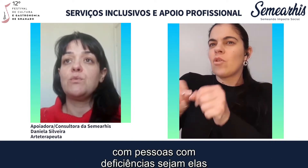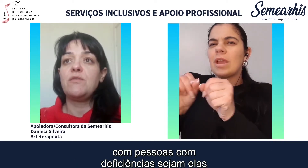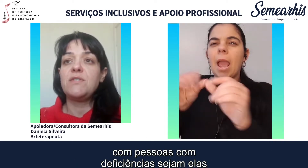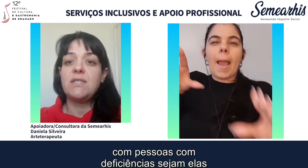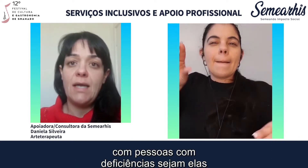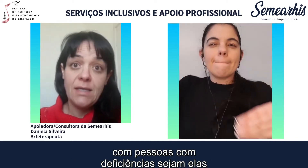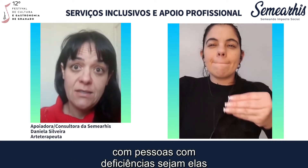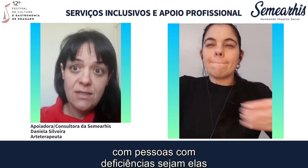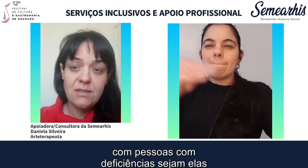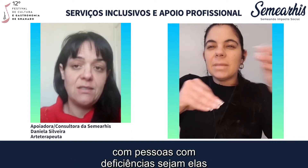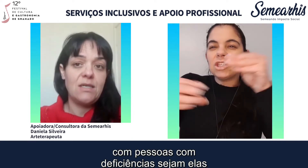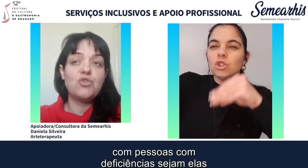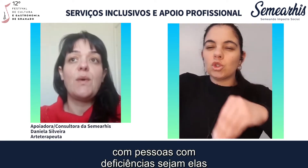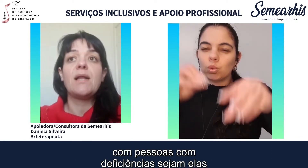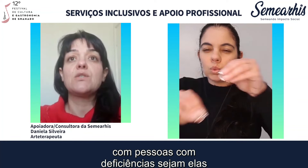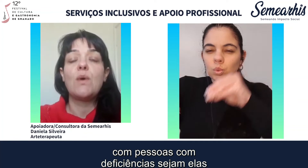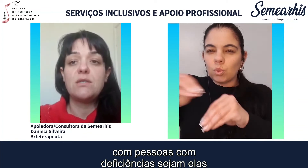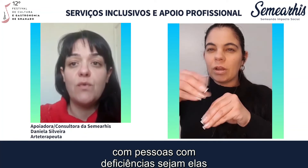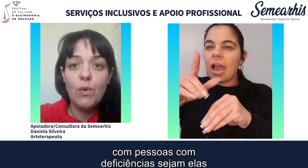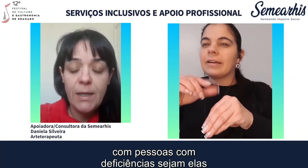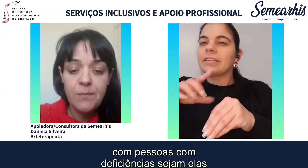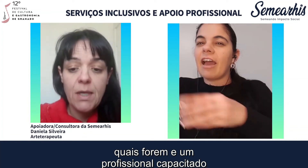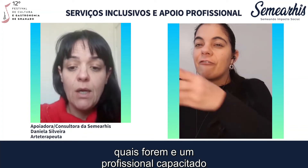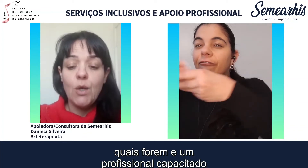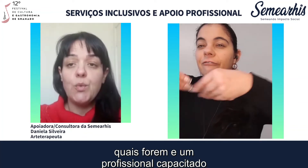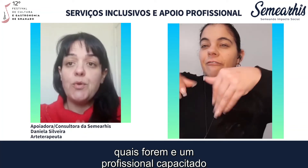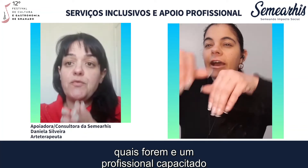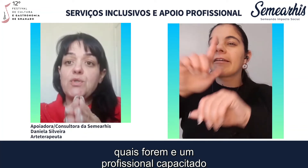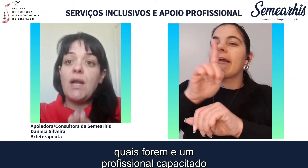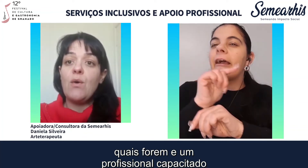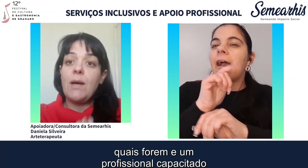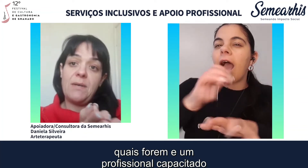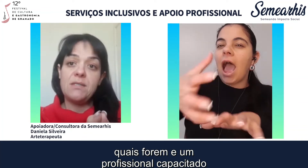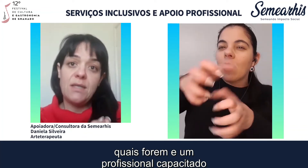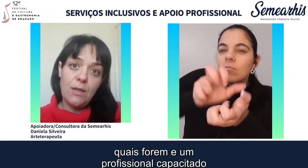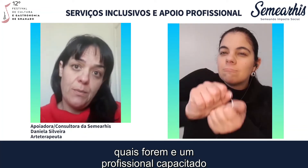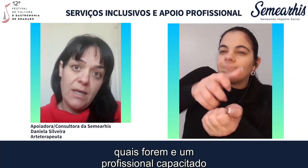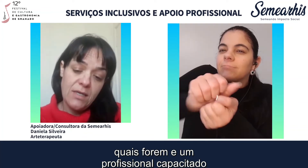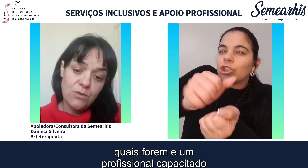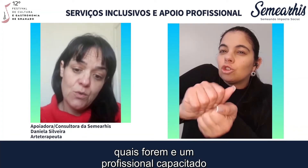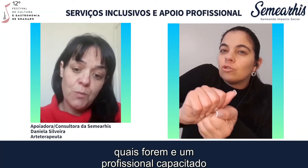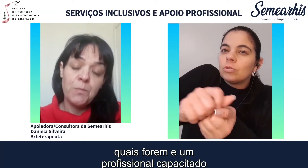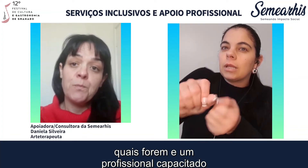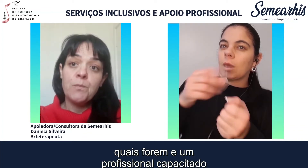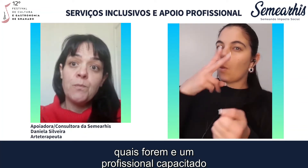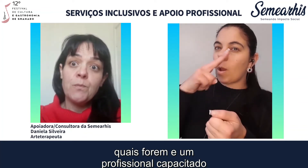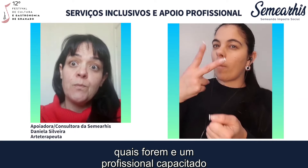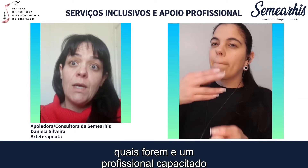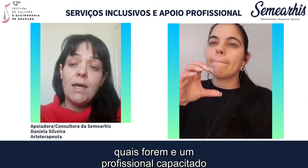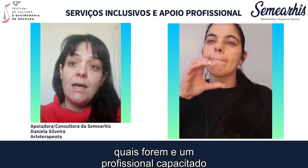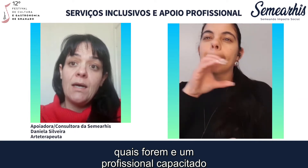pessoas com deficiências, sejam elas quais forem, e um profissional capacitado para isso,